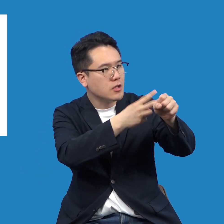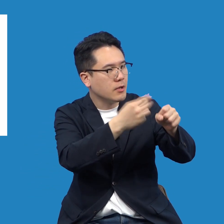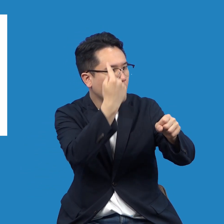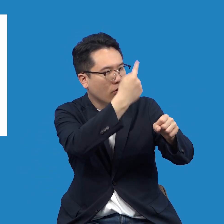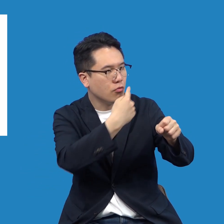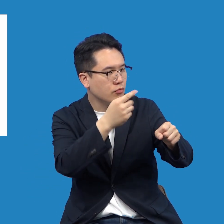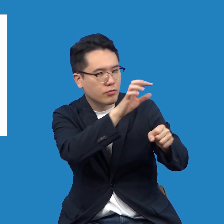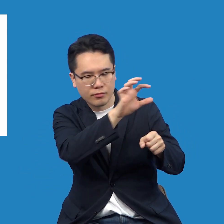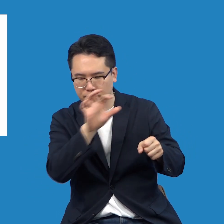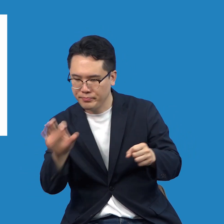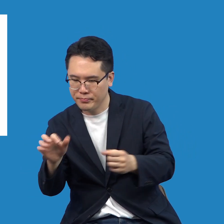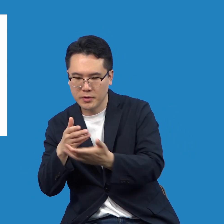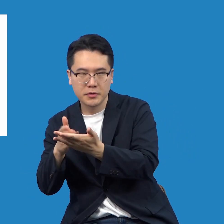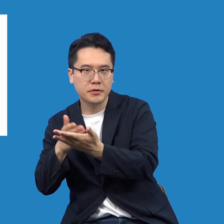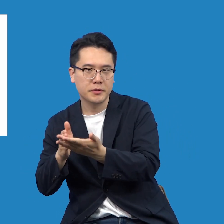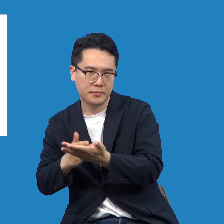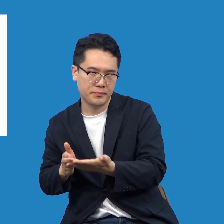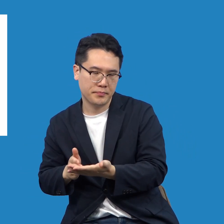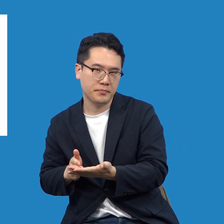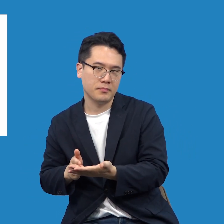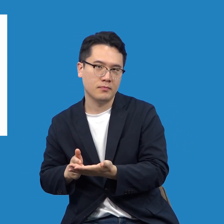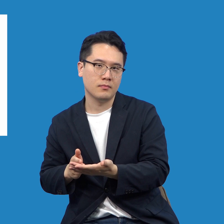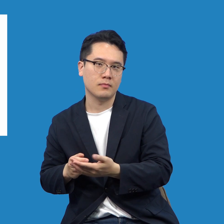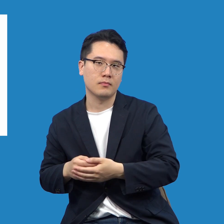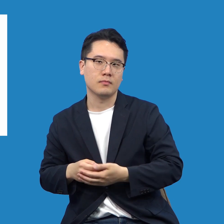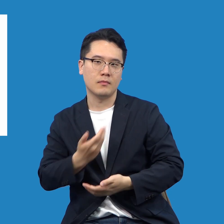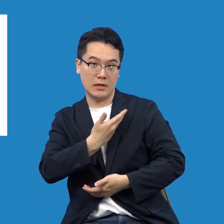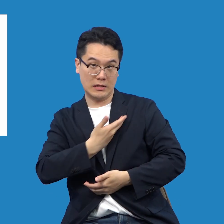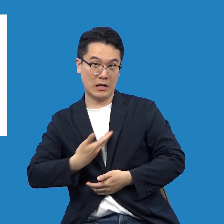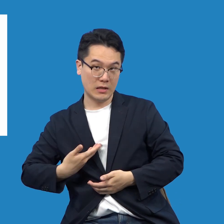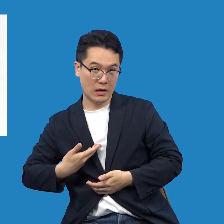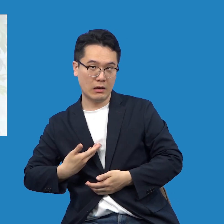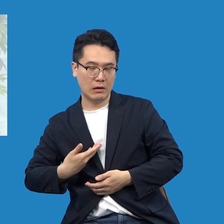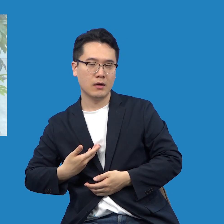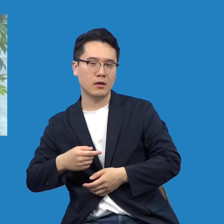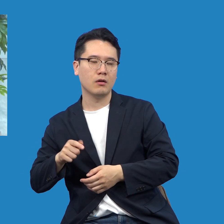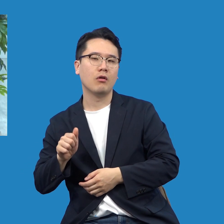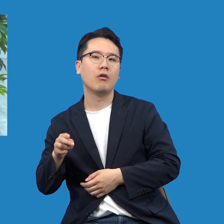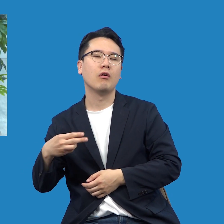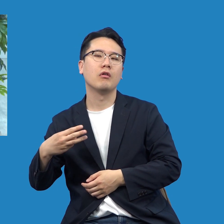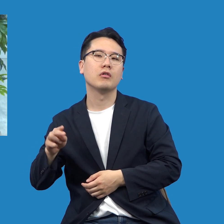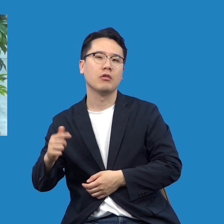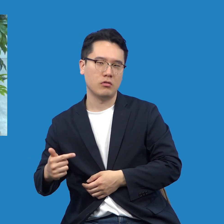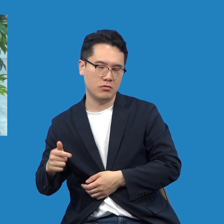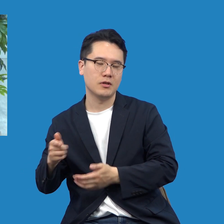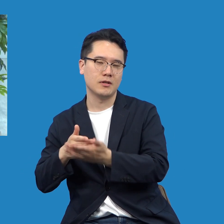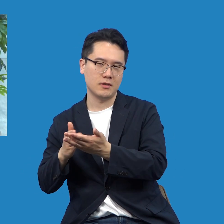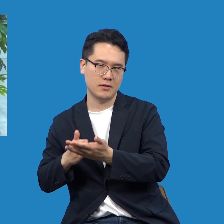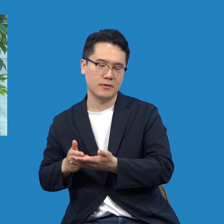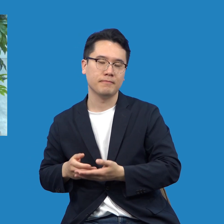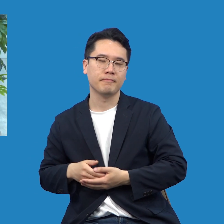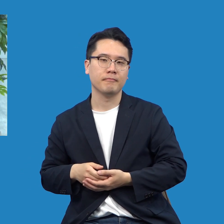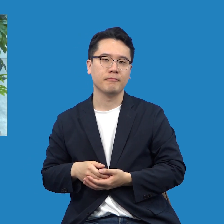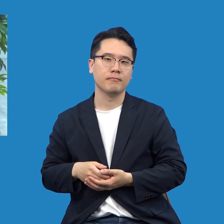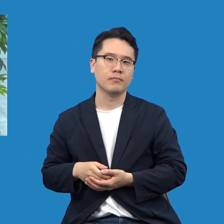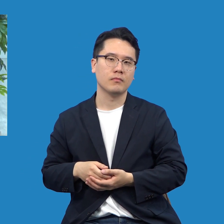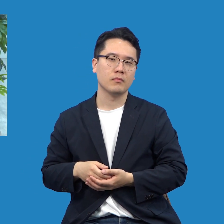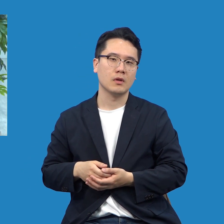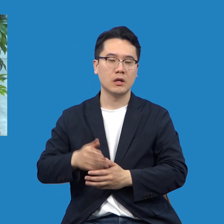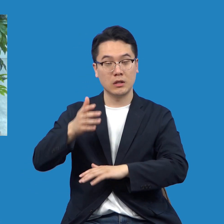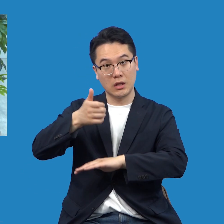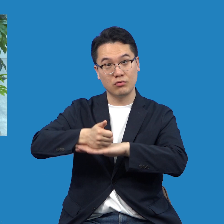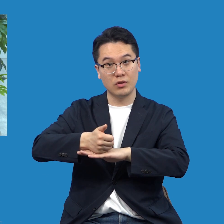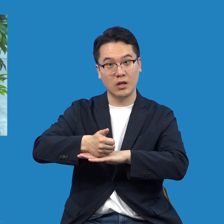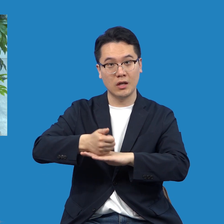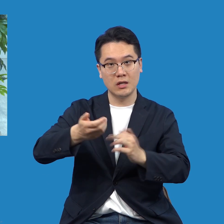제자가 스승의 초상을 그린 거죠. 이 허련은 나중에 제주도로 유배간